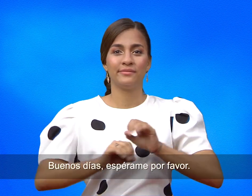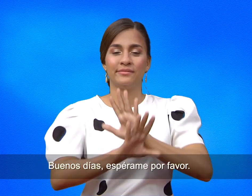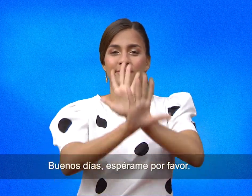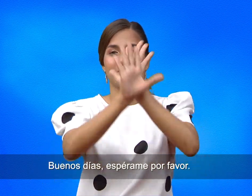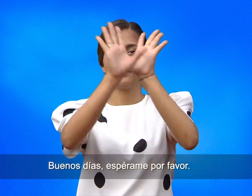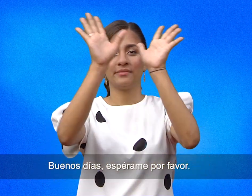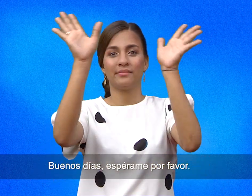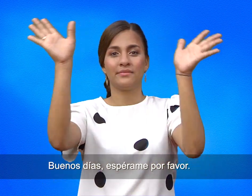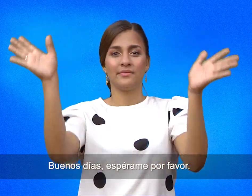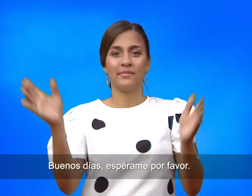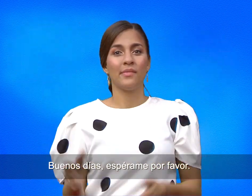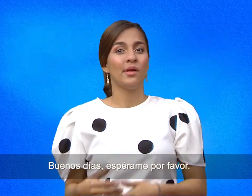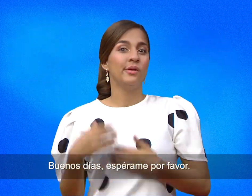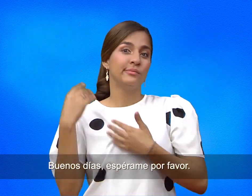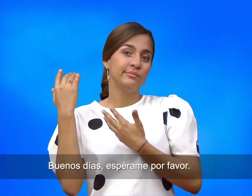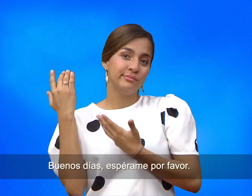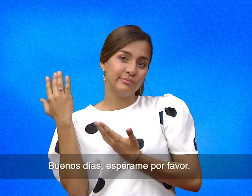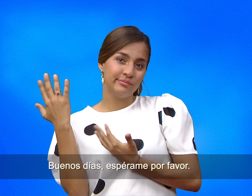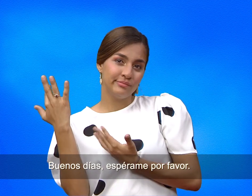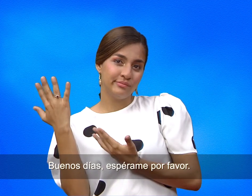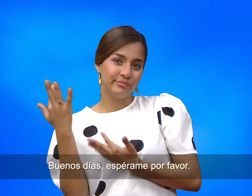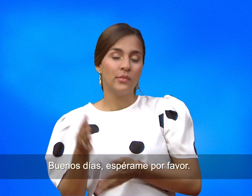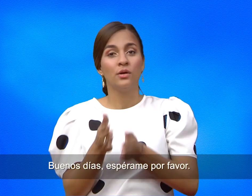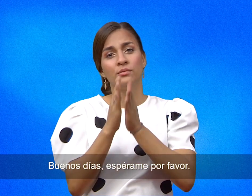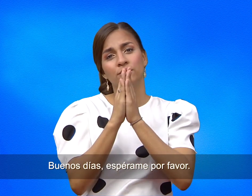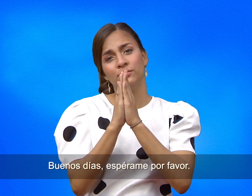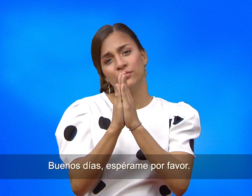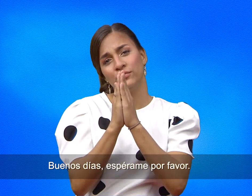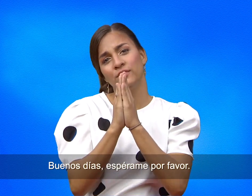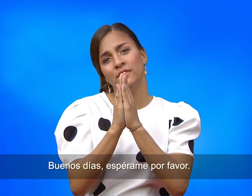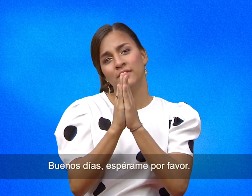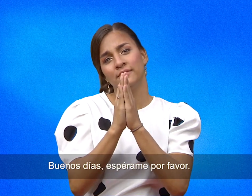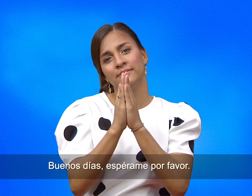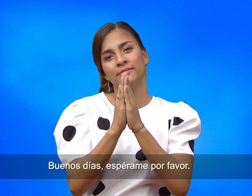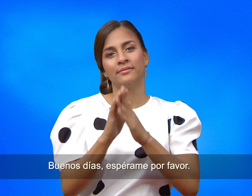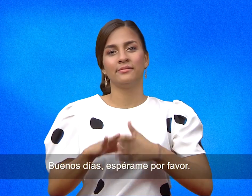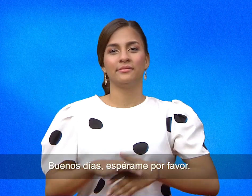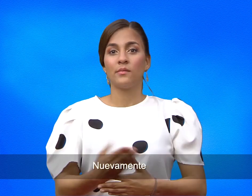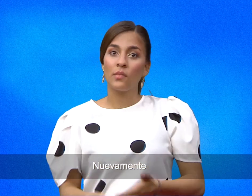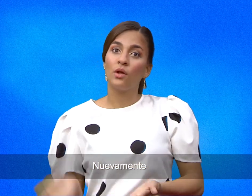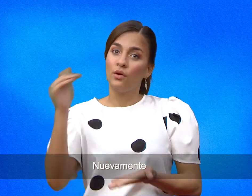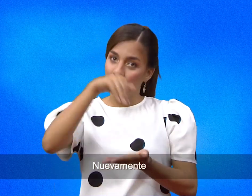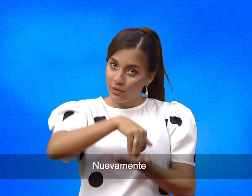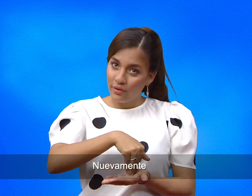Buenos días. Espérame, por favor. Nuevamente.